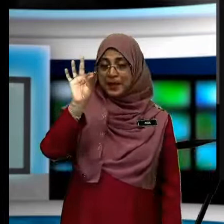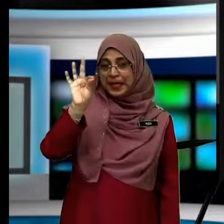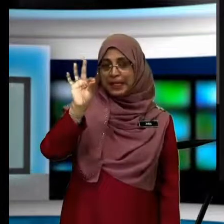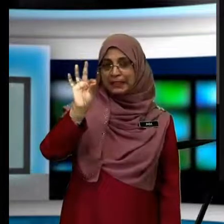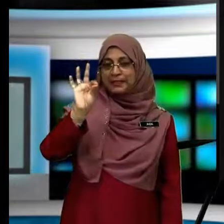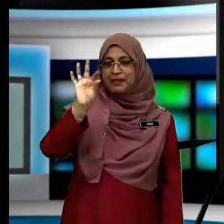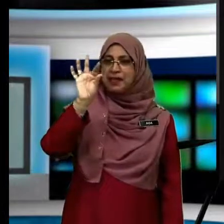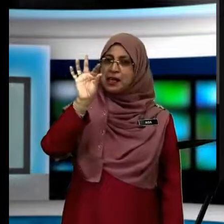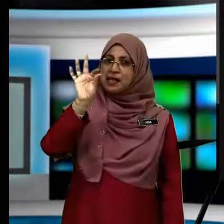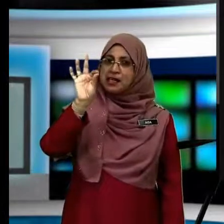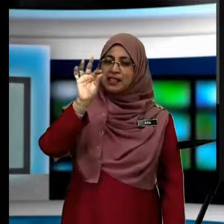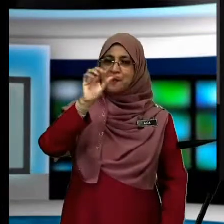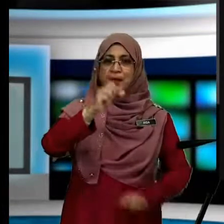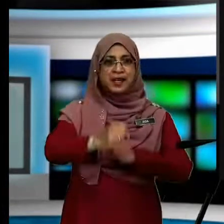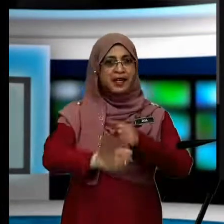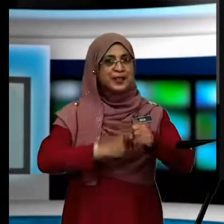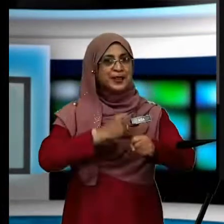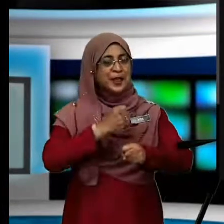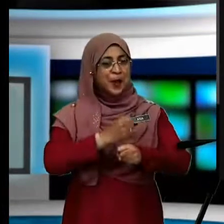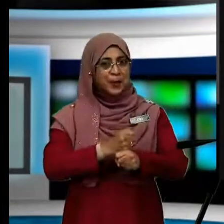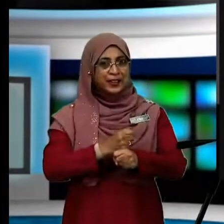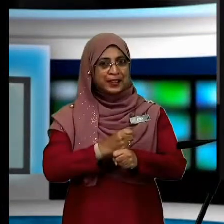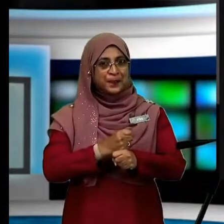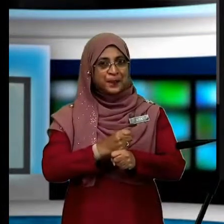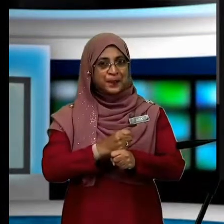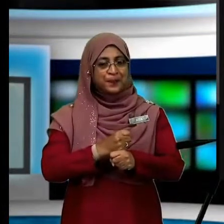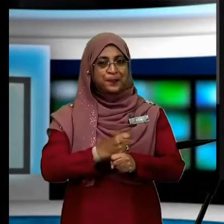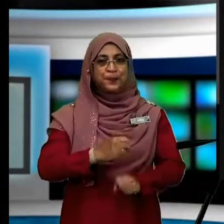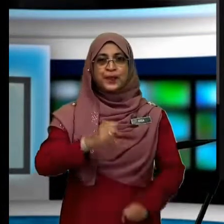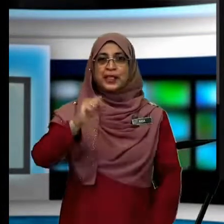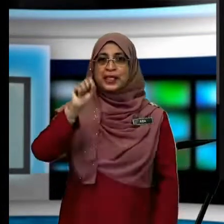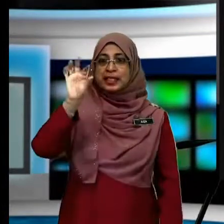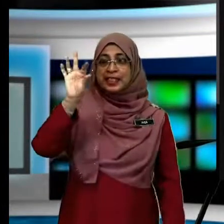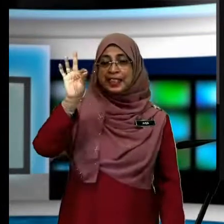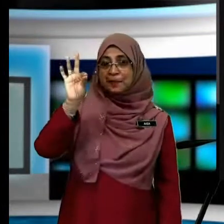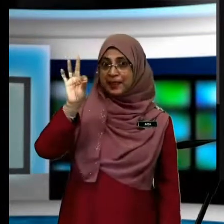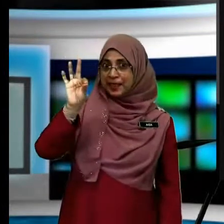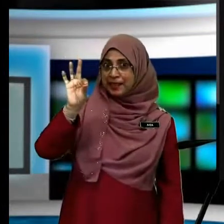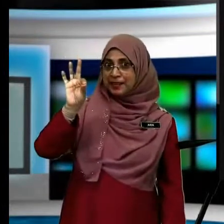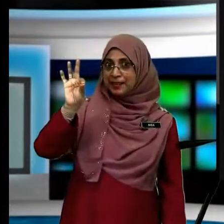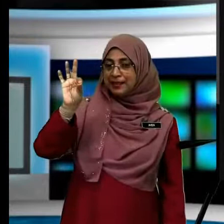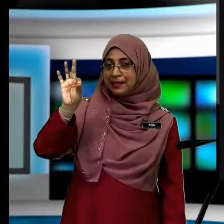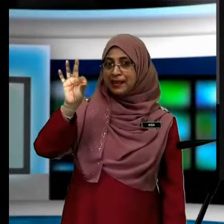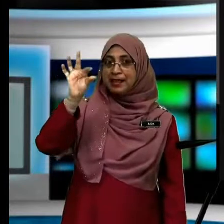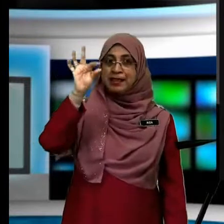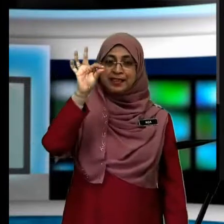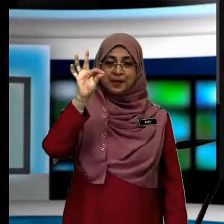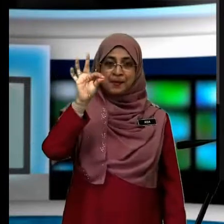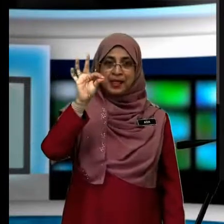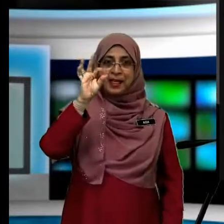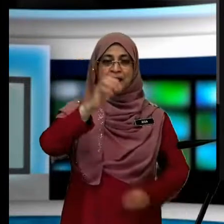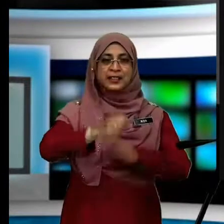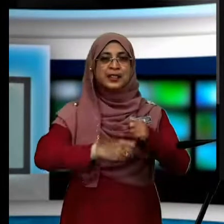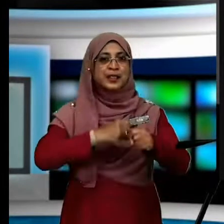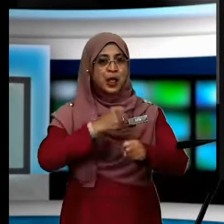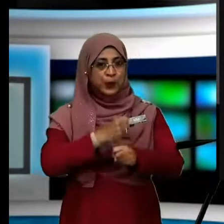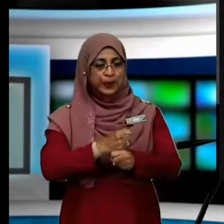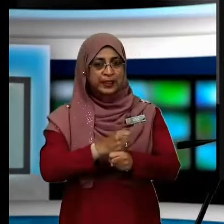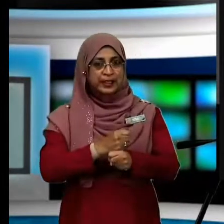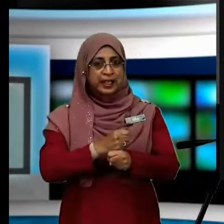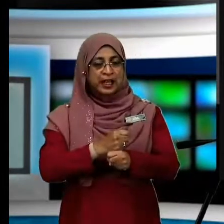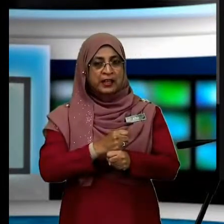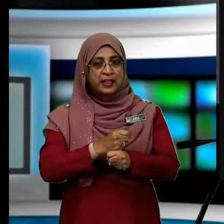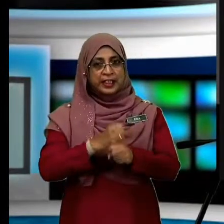99 tahun Hai 99 tahun kece